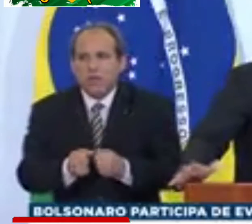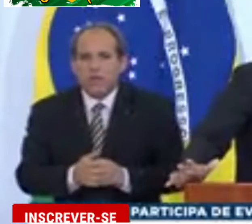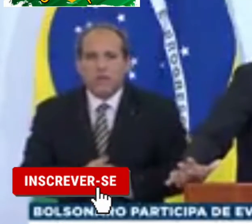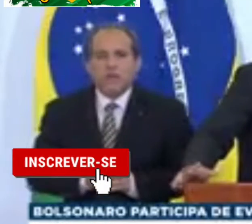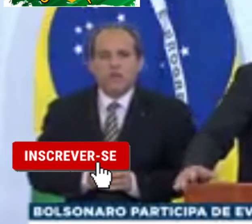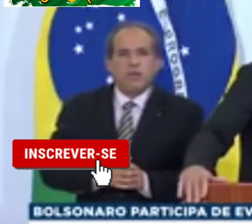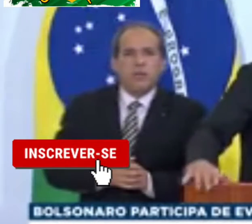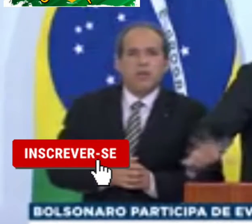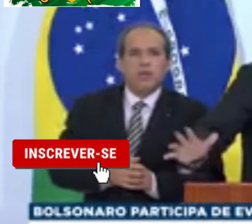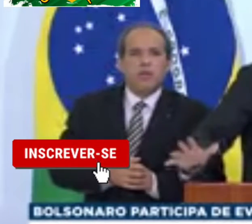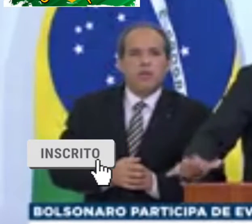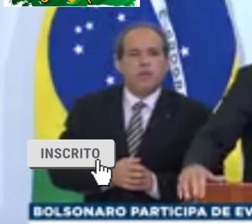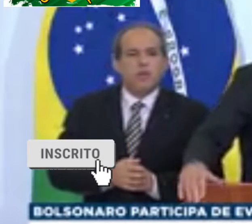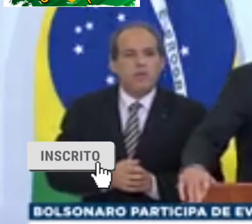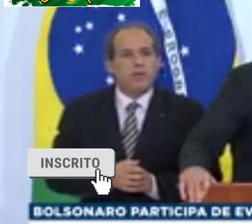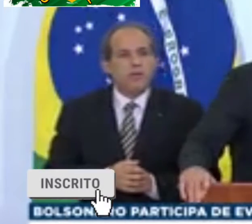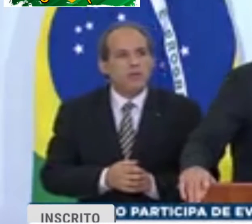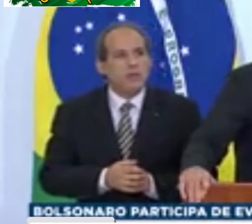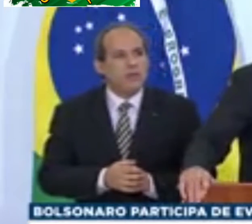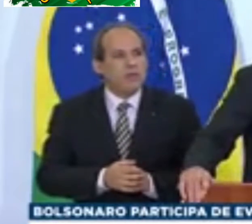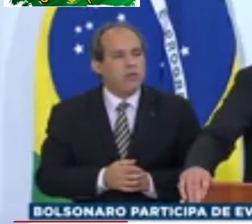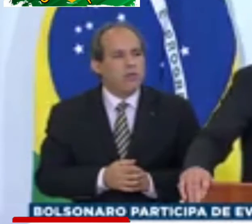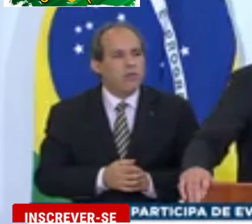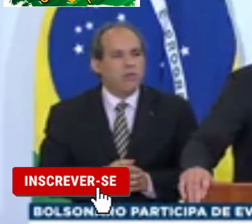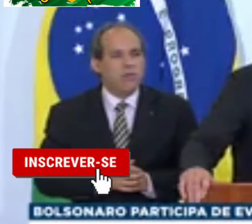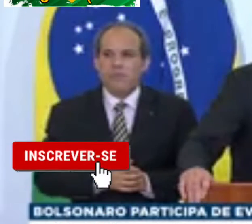Alguém pode reagir, né? Então renuncia.